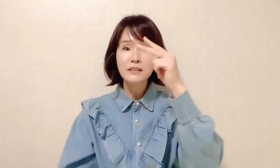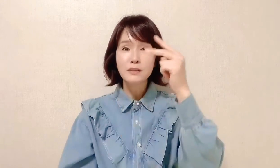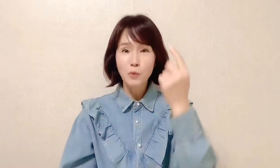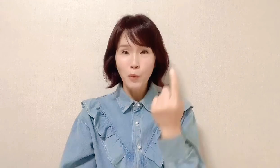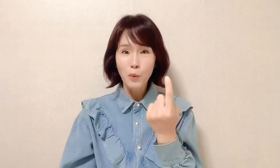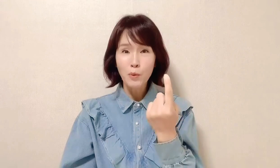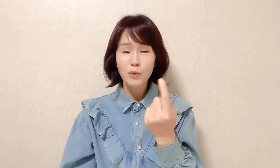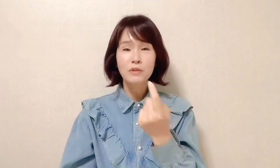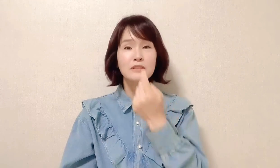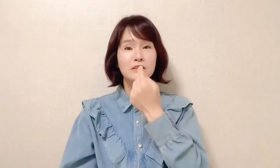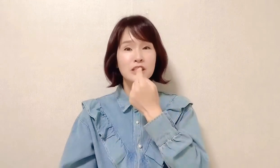꽃들도,